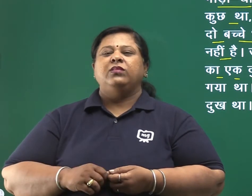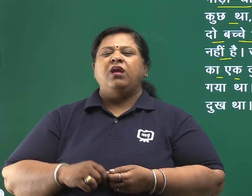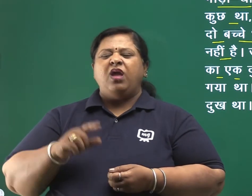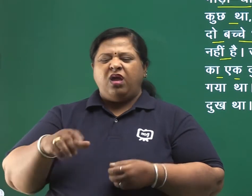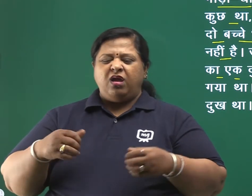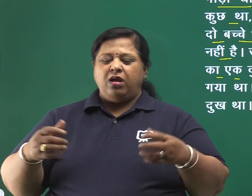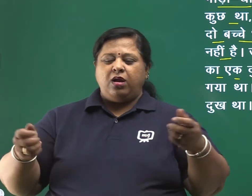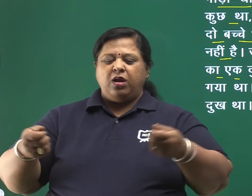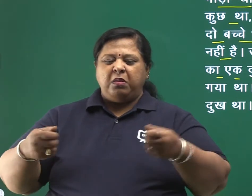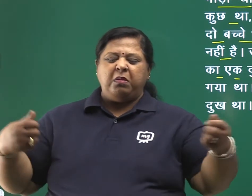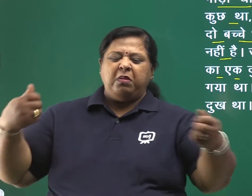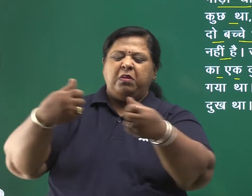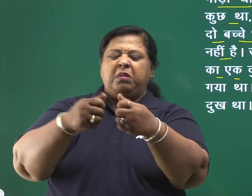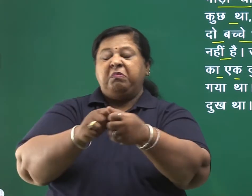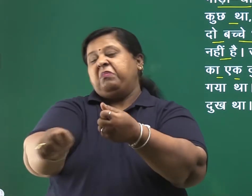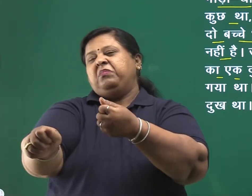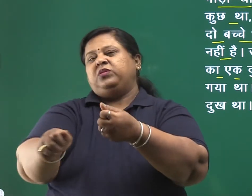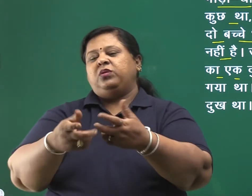एक दुर्घटना में